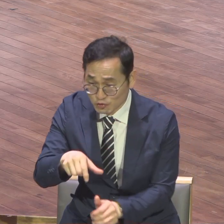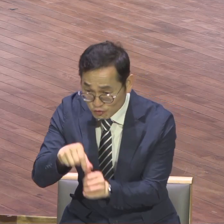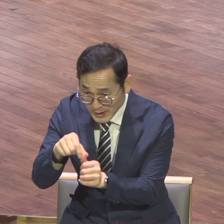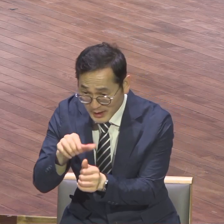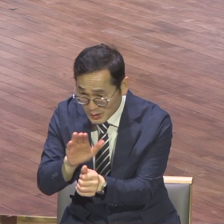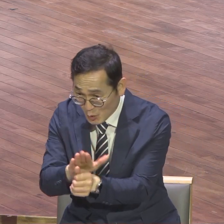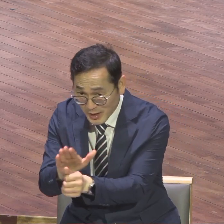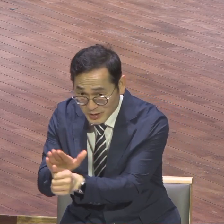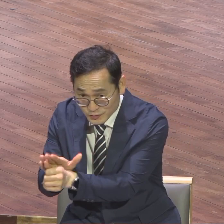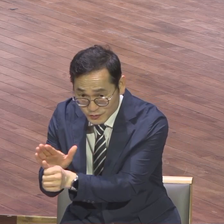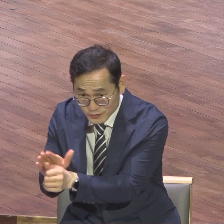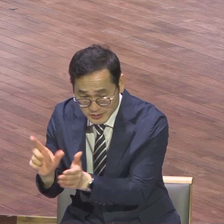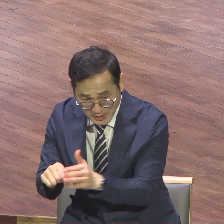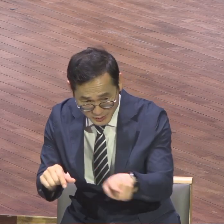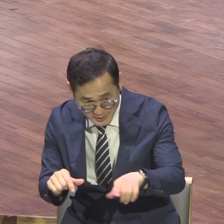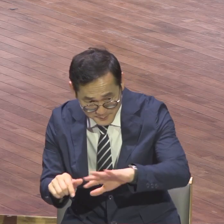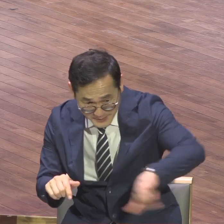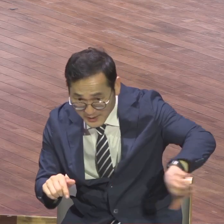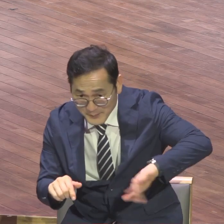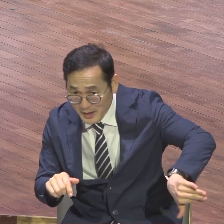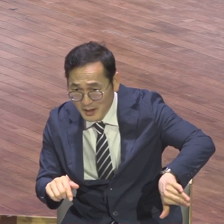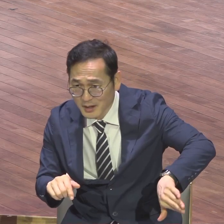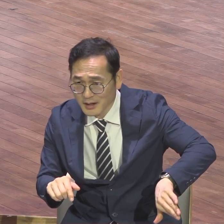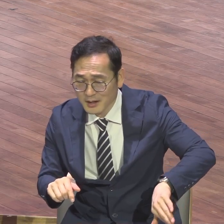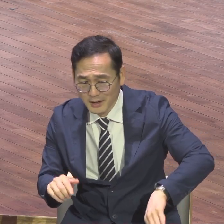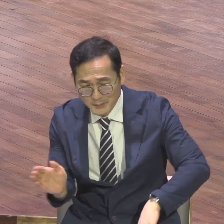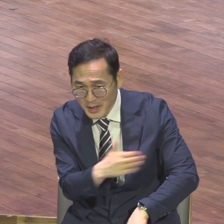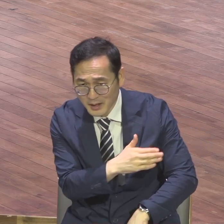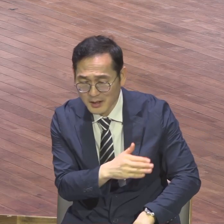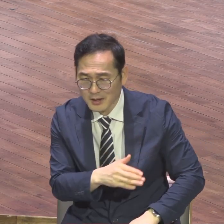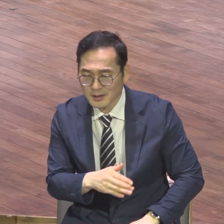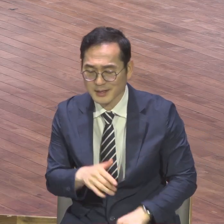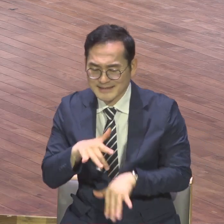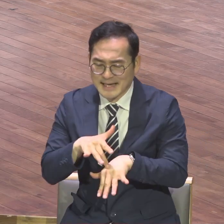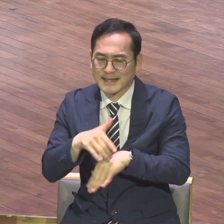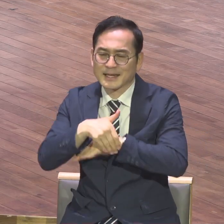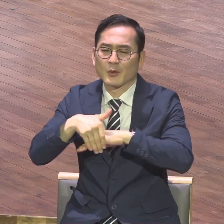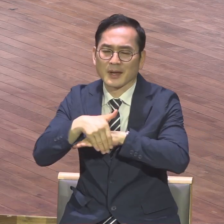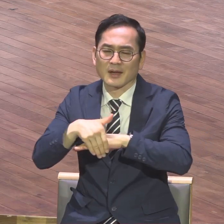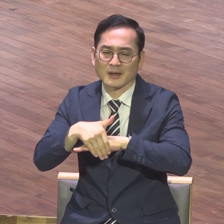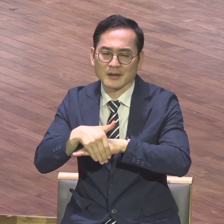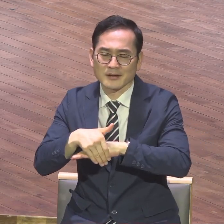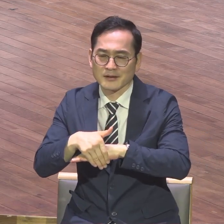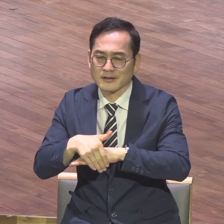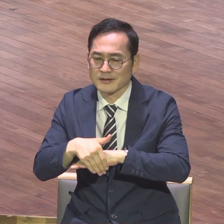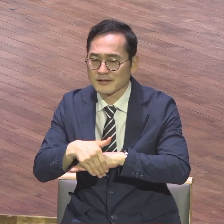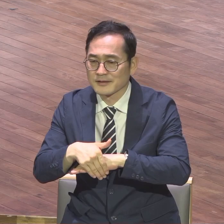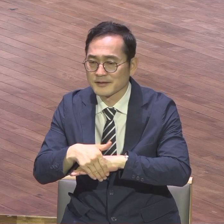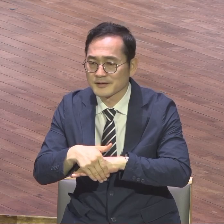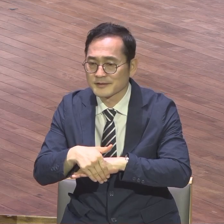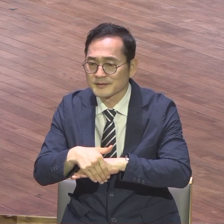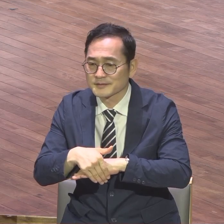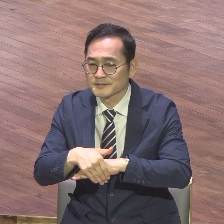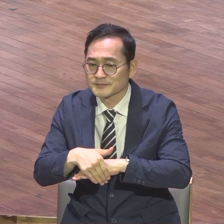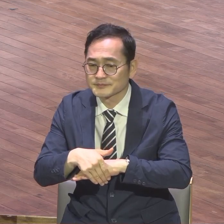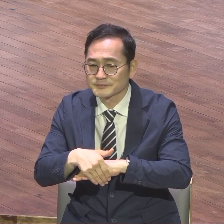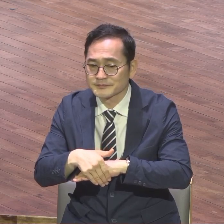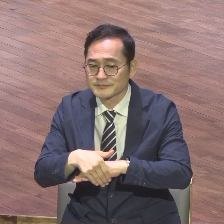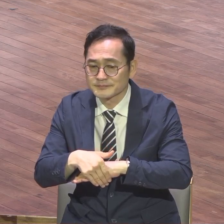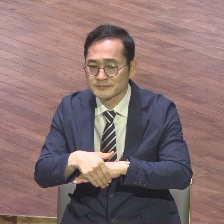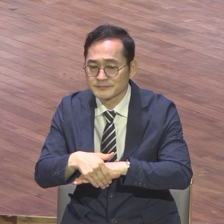큰 사탄의 전략이 숨겨져 있어요. 표면적으로 드러난 구제 문제지만 본질적으로 뭐냐? 사탄이 하는